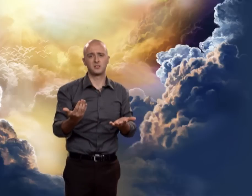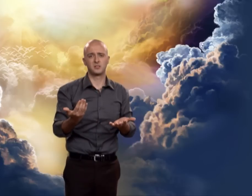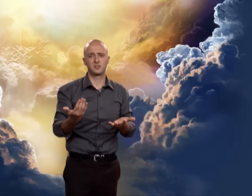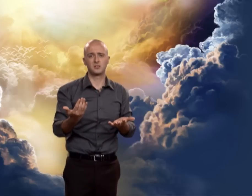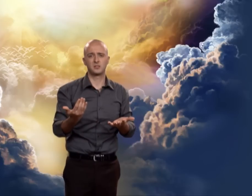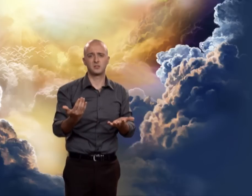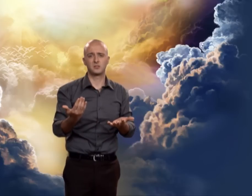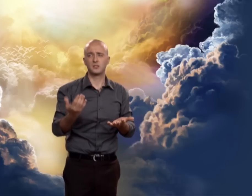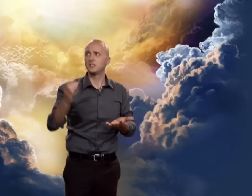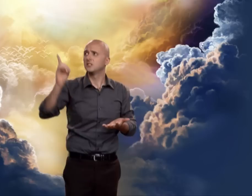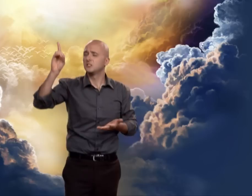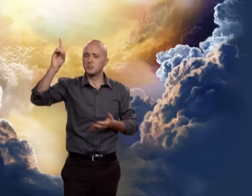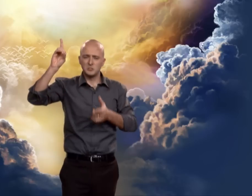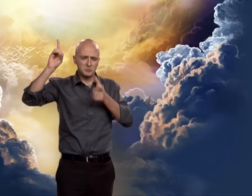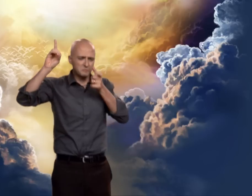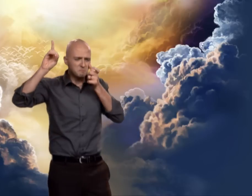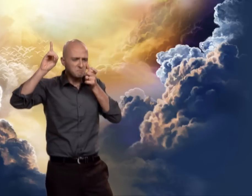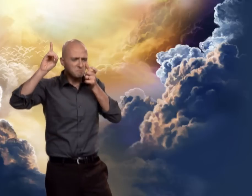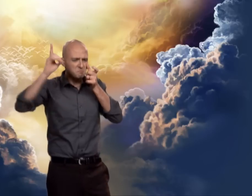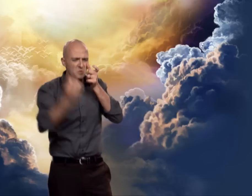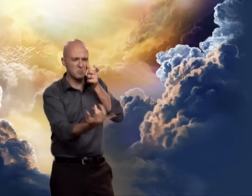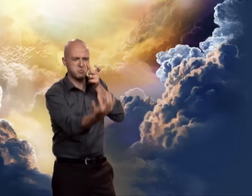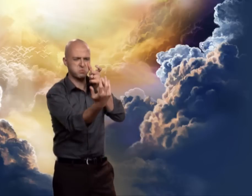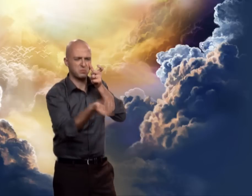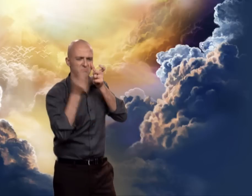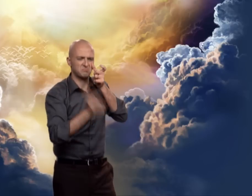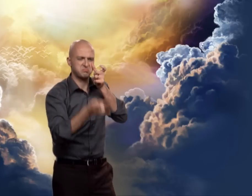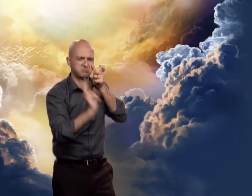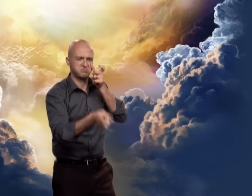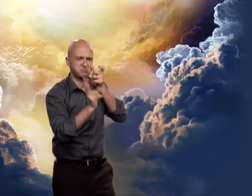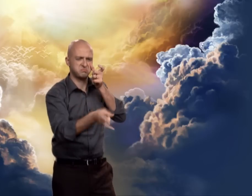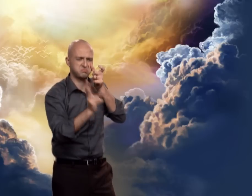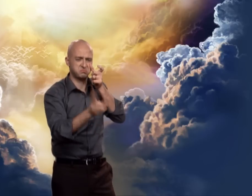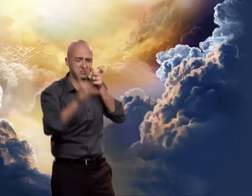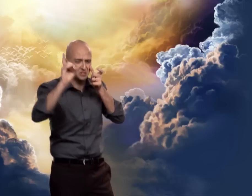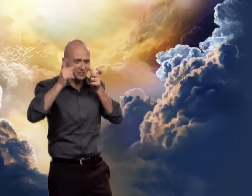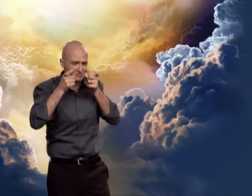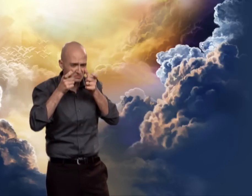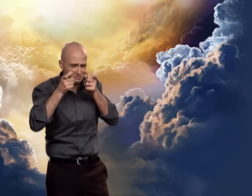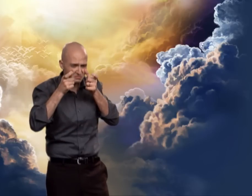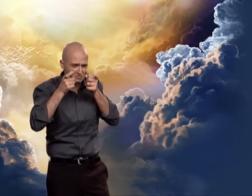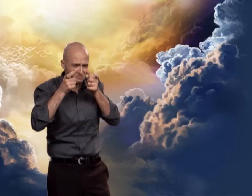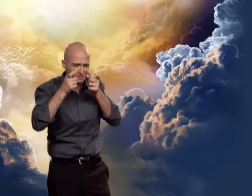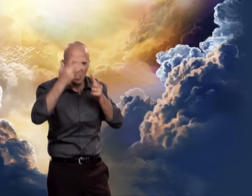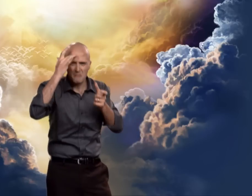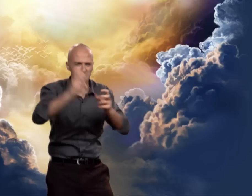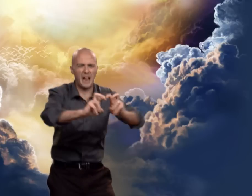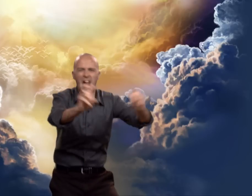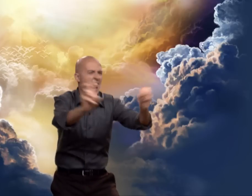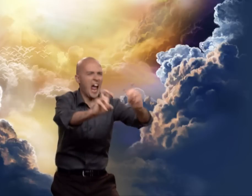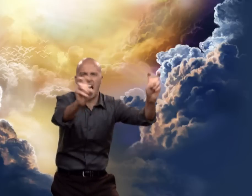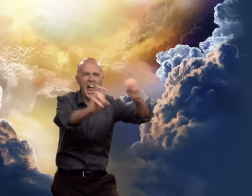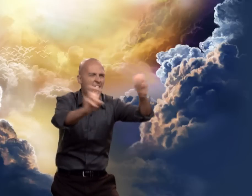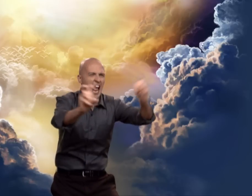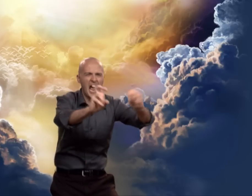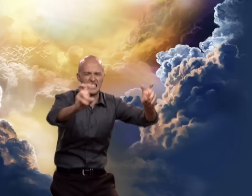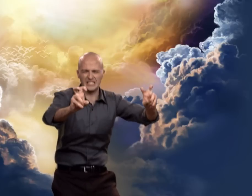religiosos aceitaram esse erro de Roma da mesma forma como receberam o falso dia de descanso. Se nos desviamos